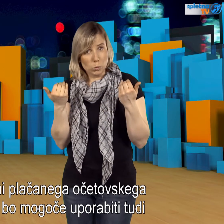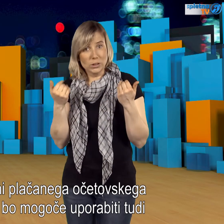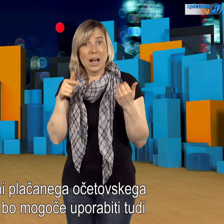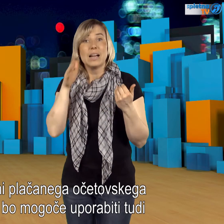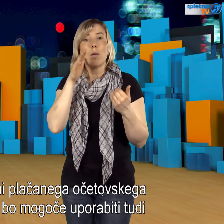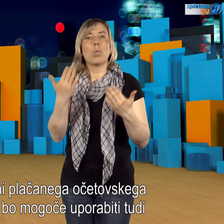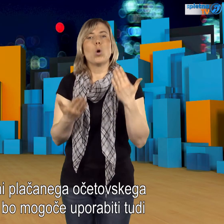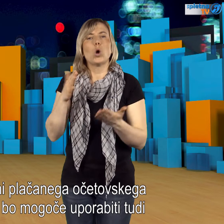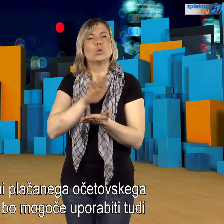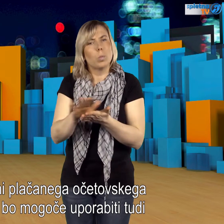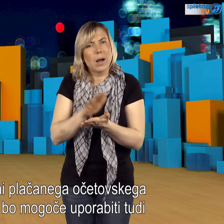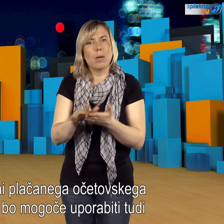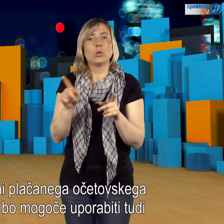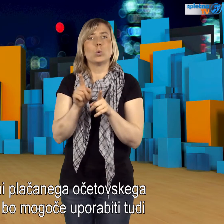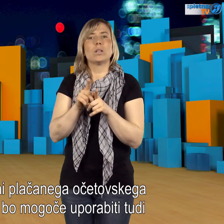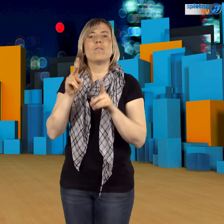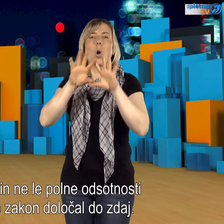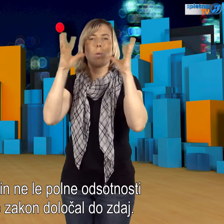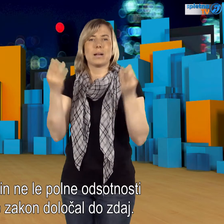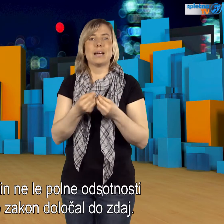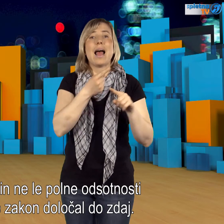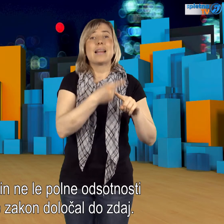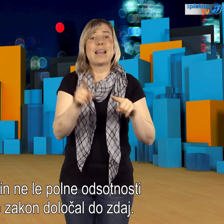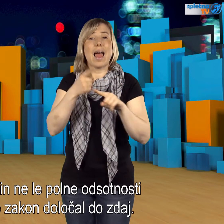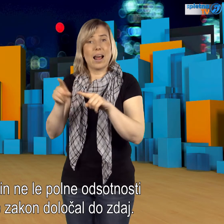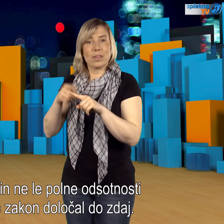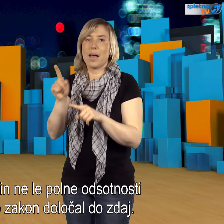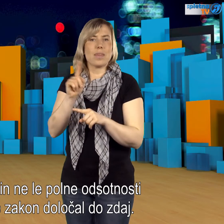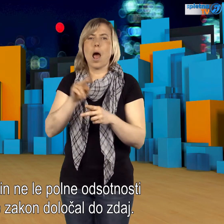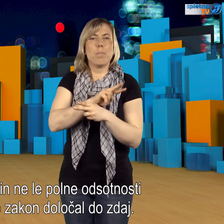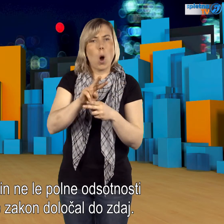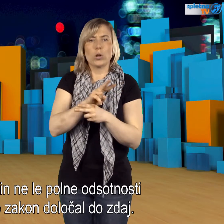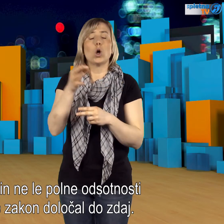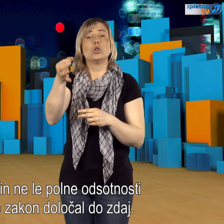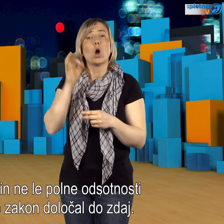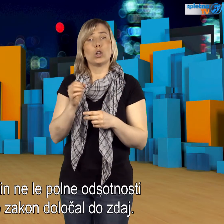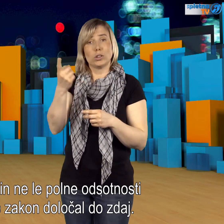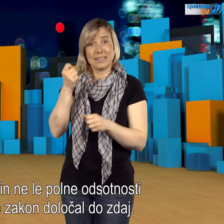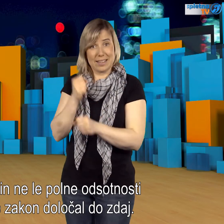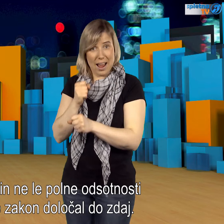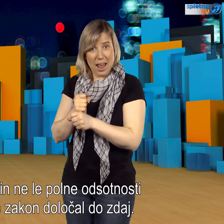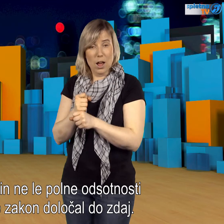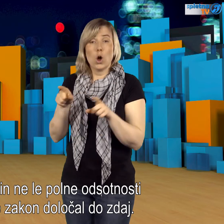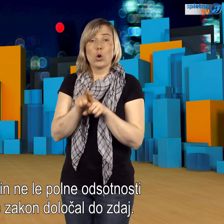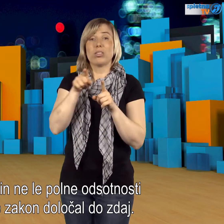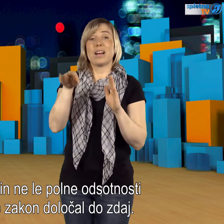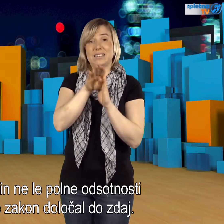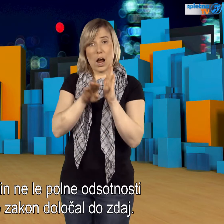v obliki delne in ne le polne odsotnosti z dela, kot je zakon določal do zdaj.